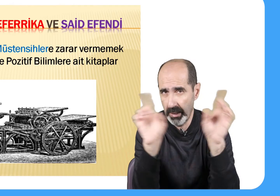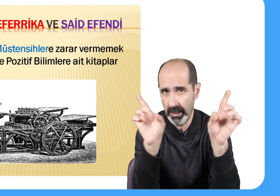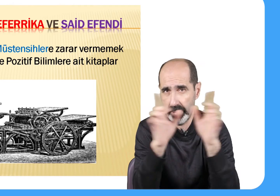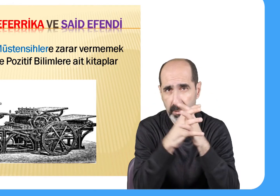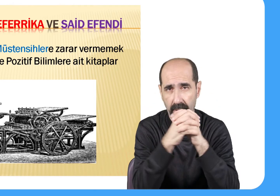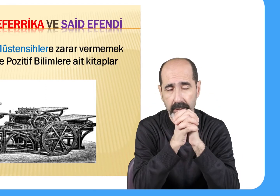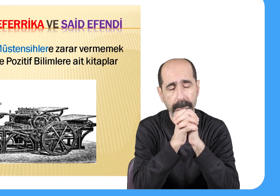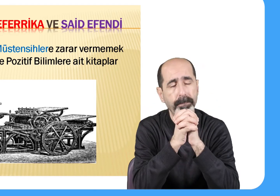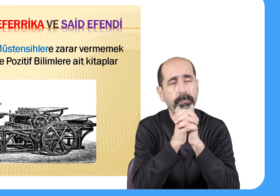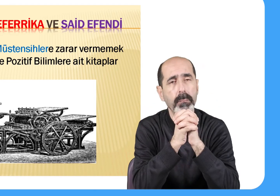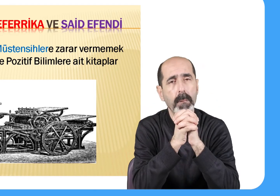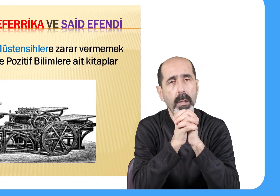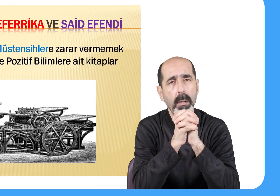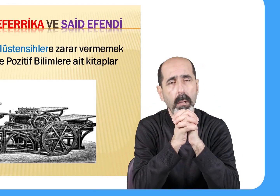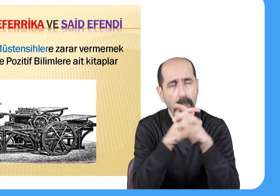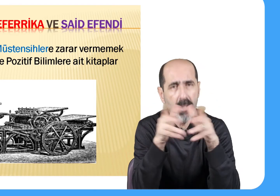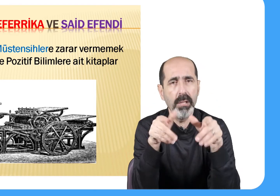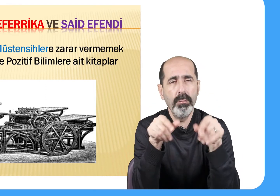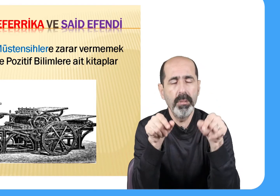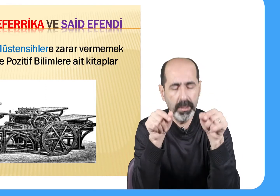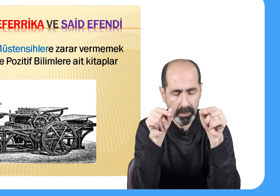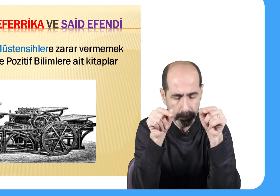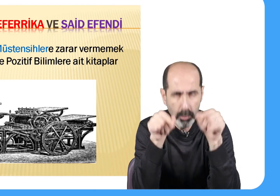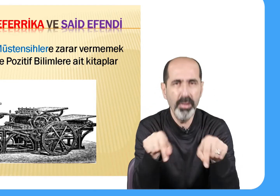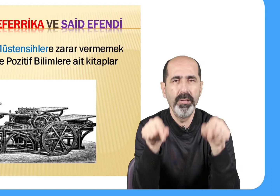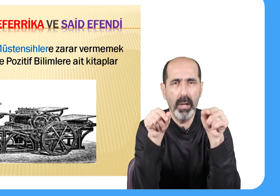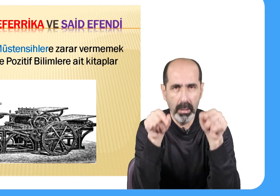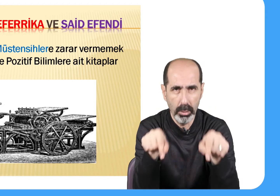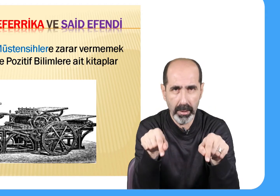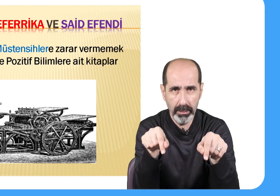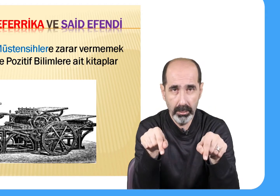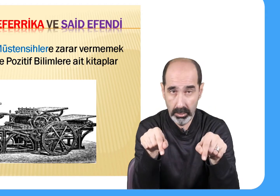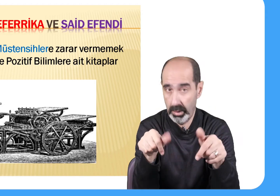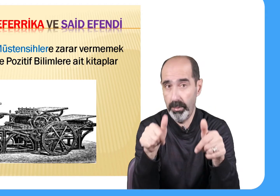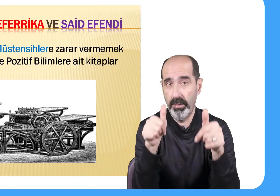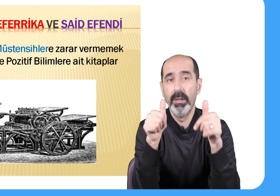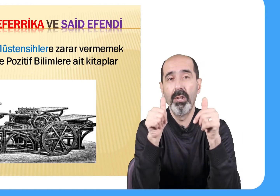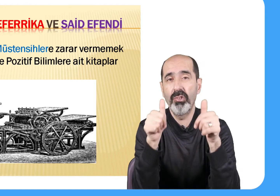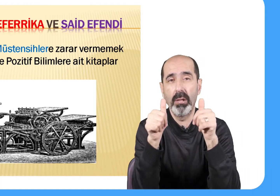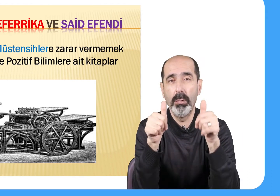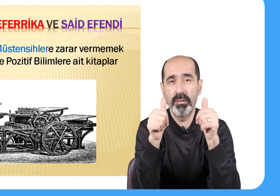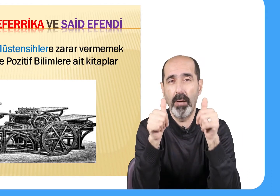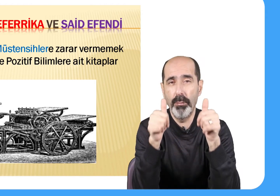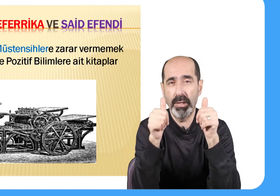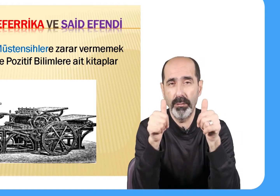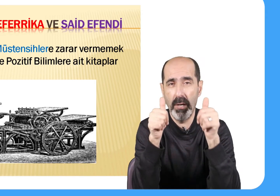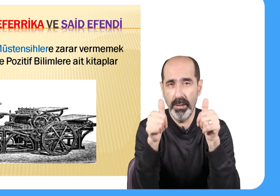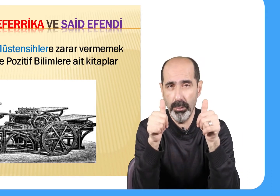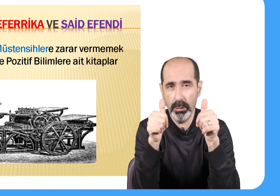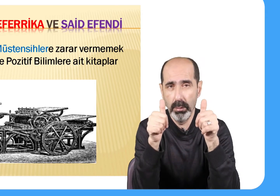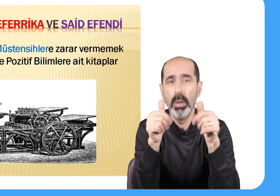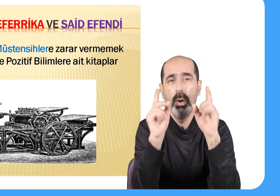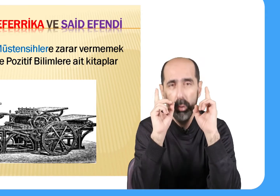1727 ya kadar yasaktı 1727 bu izni alıyorlar ki birşey Gülistan